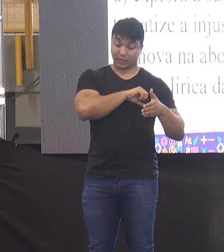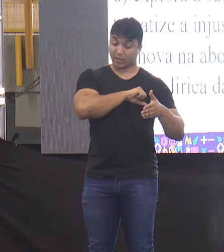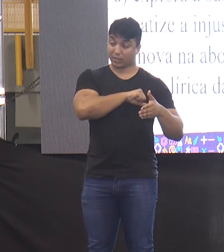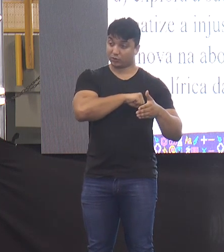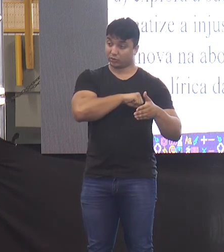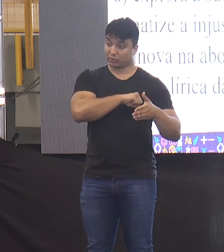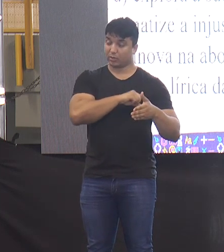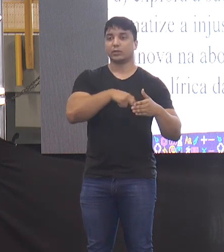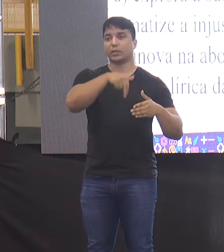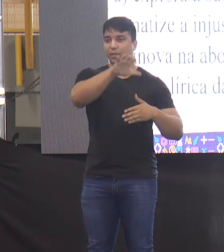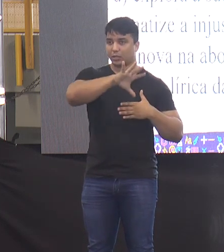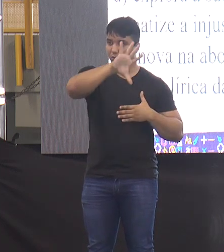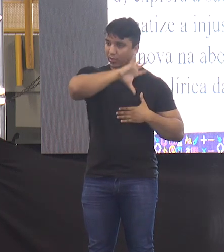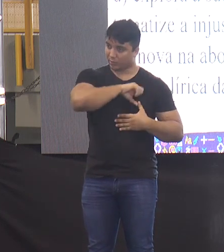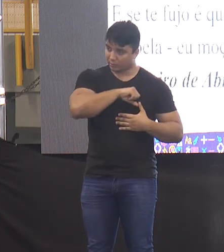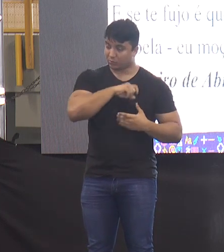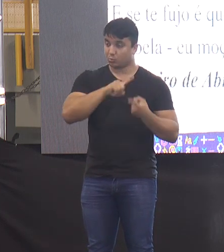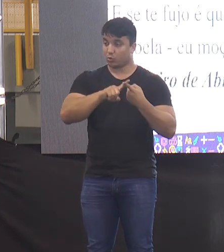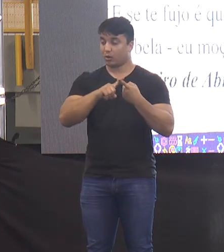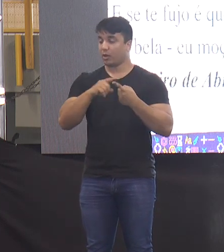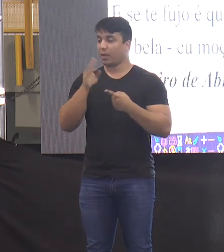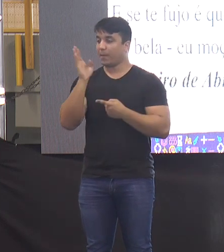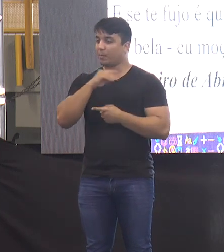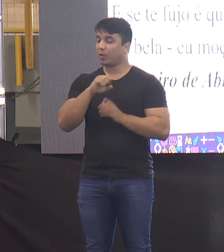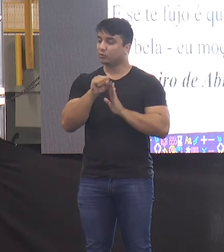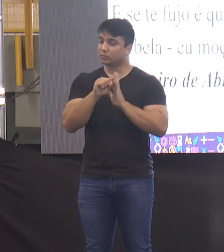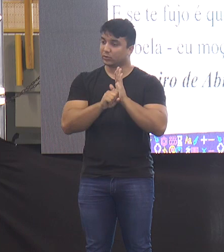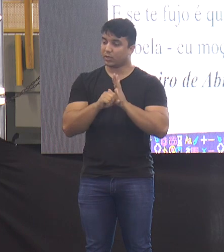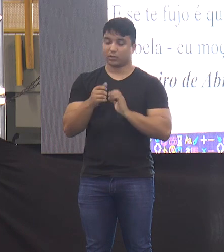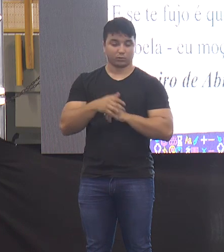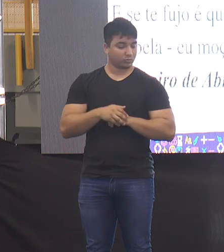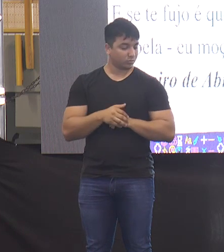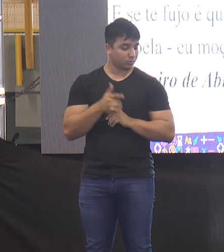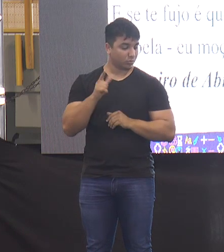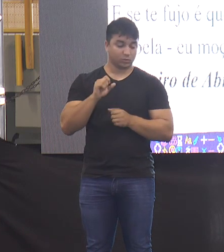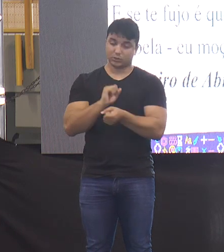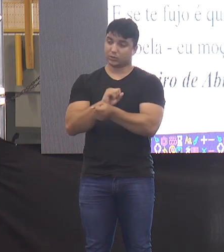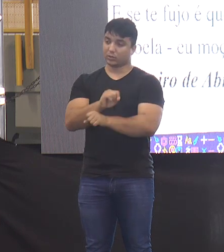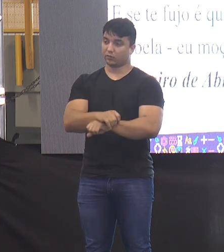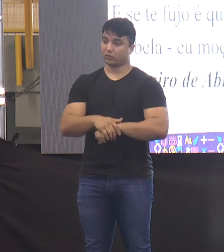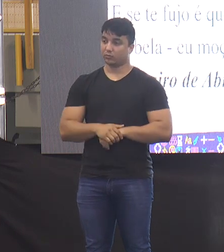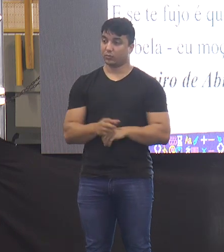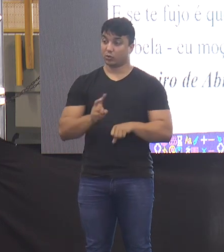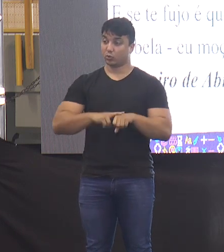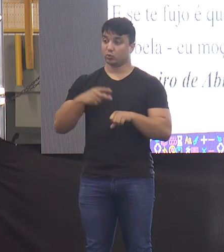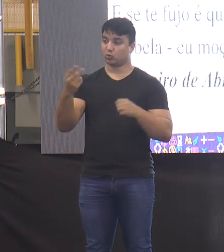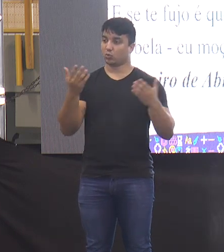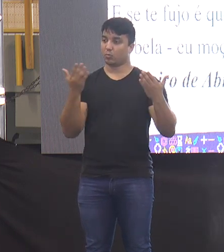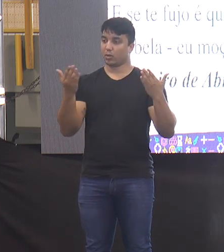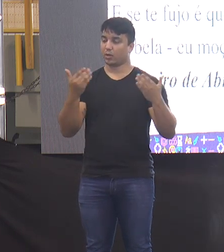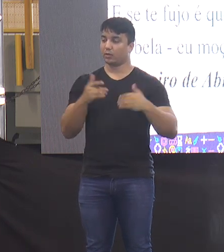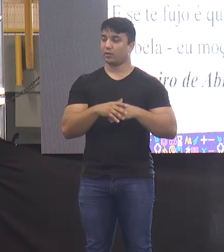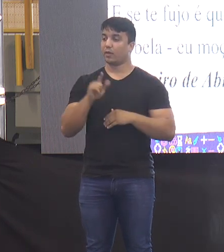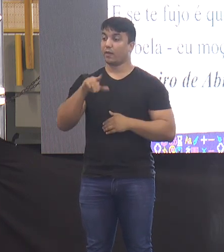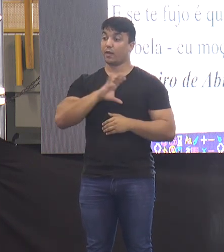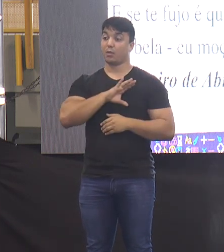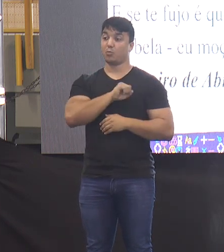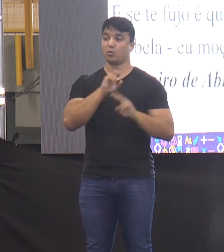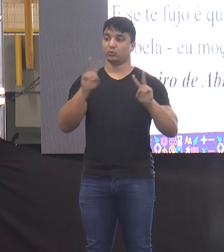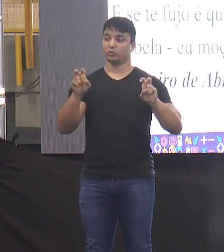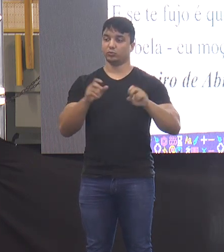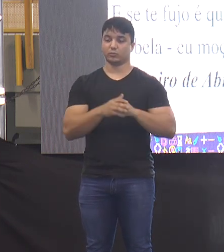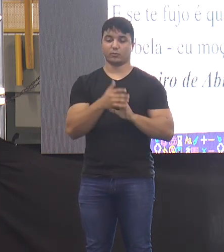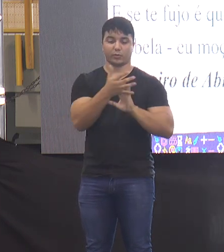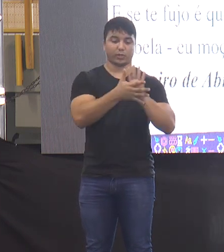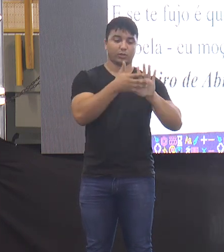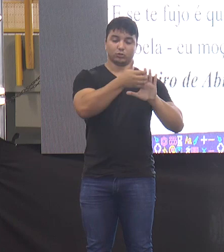século, escravidão. Vamos agora uma que compara duas, falando do amor. Olha o texto 1. O texto